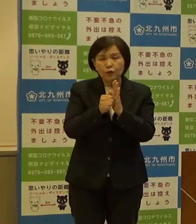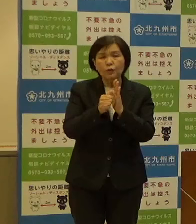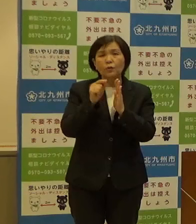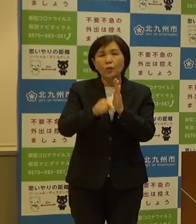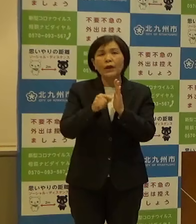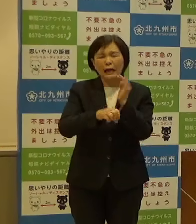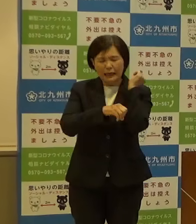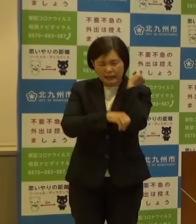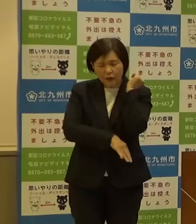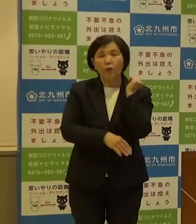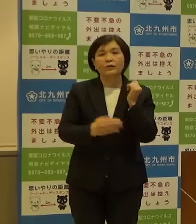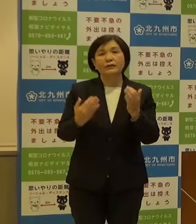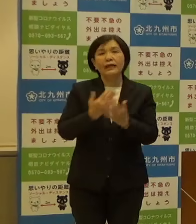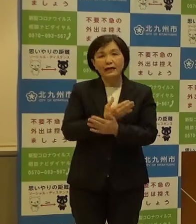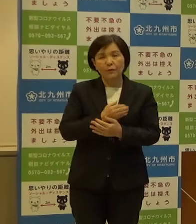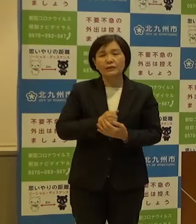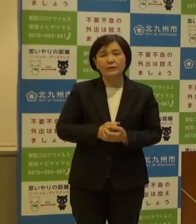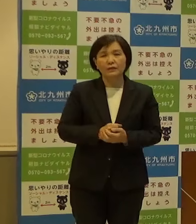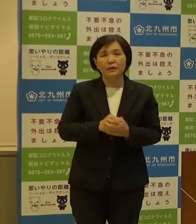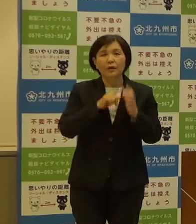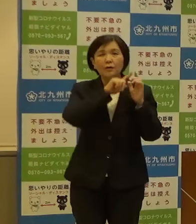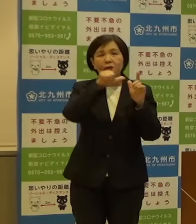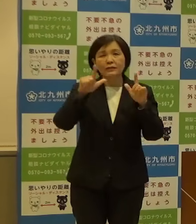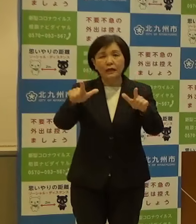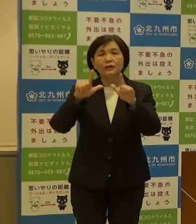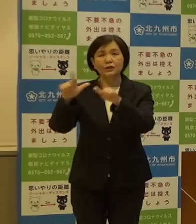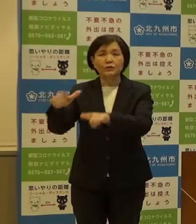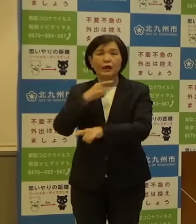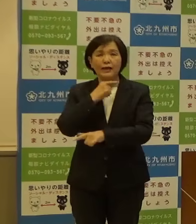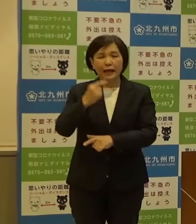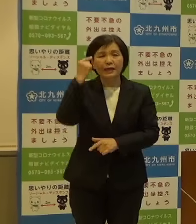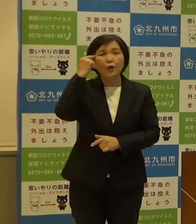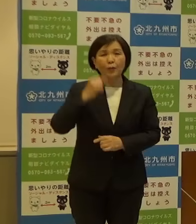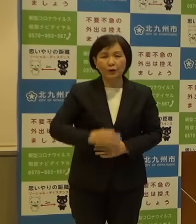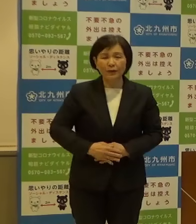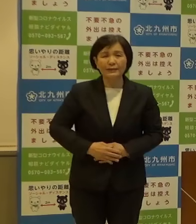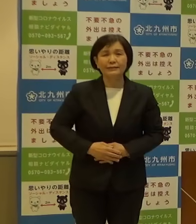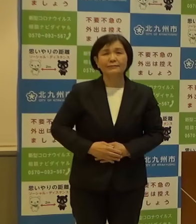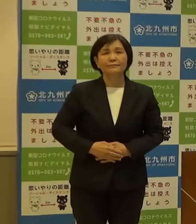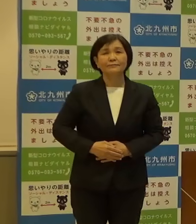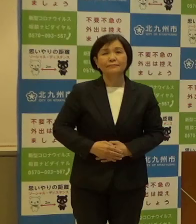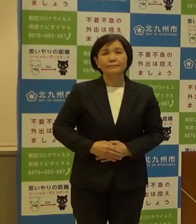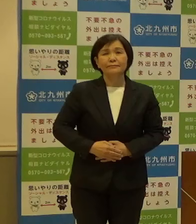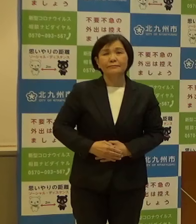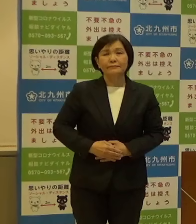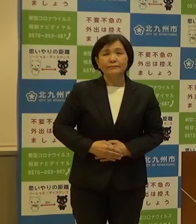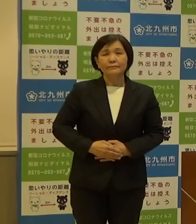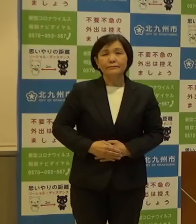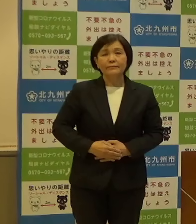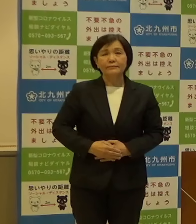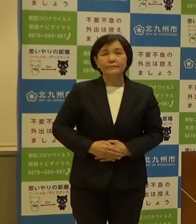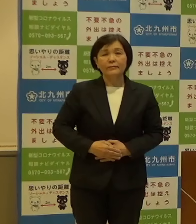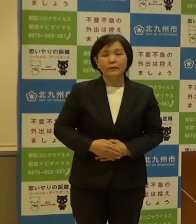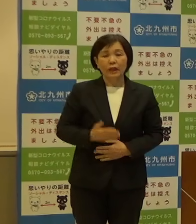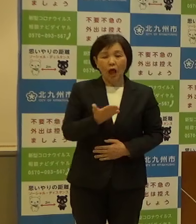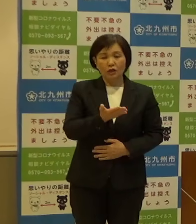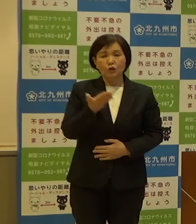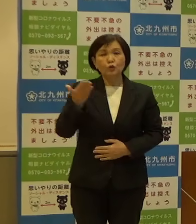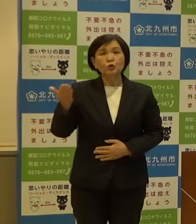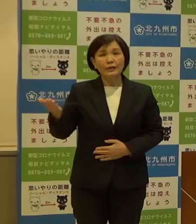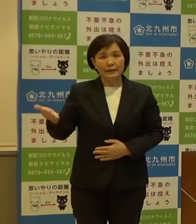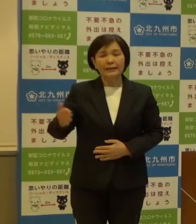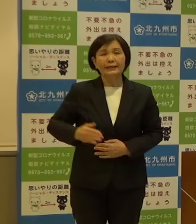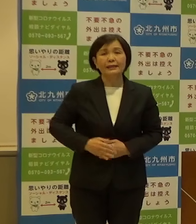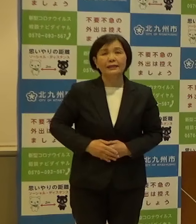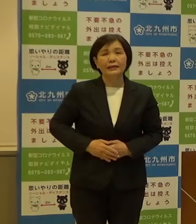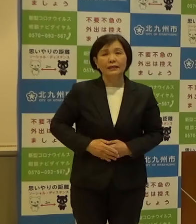皆様にお伝えをしたいのであります。 次にゴールデンウィ